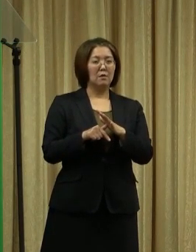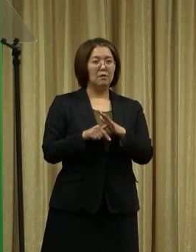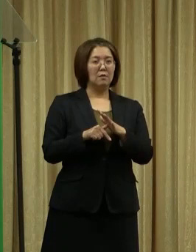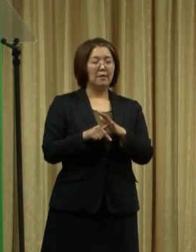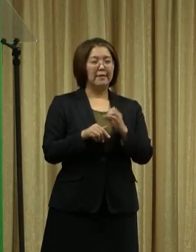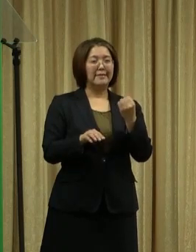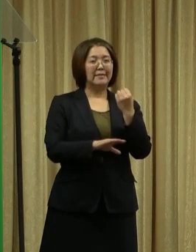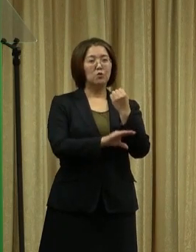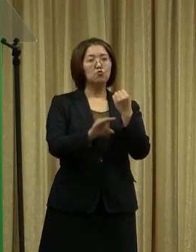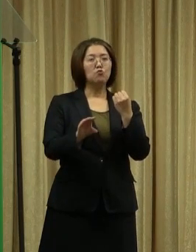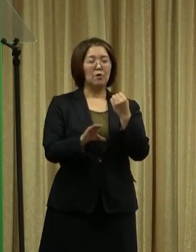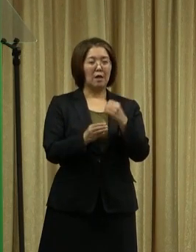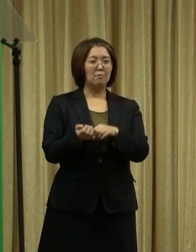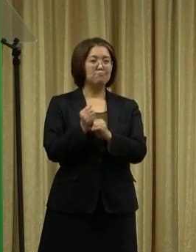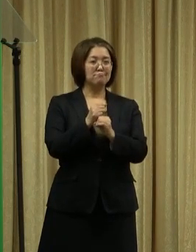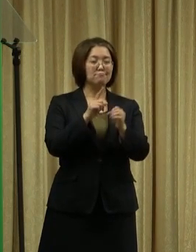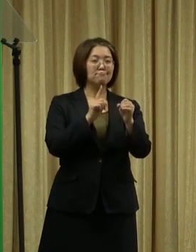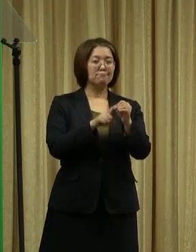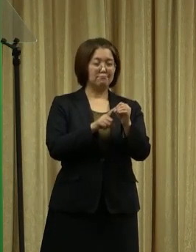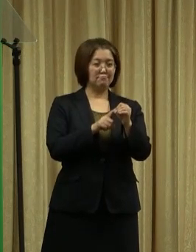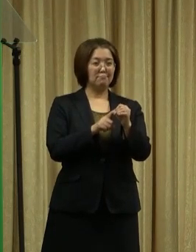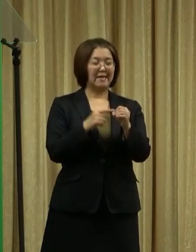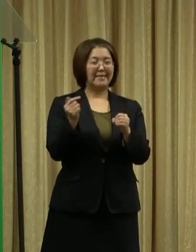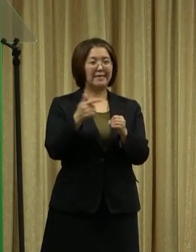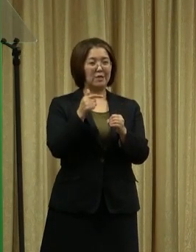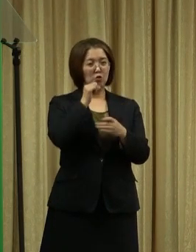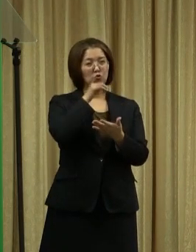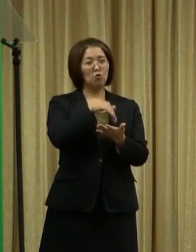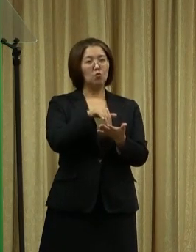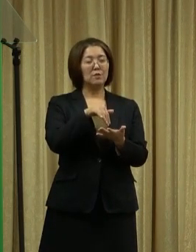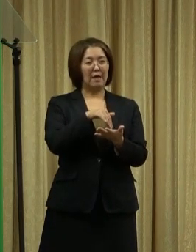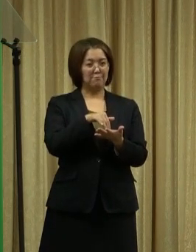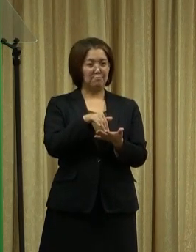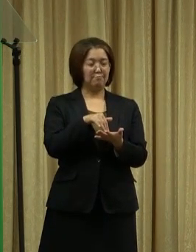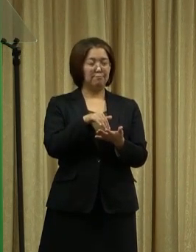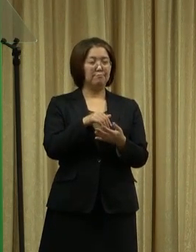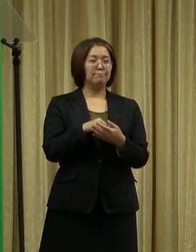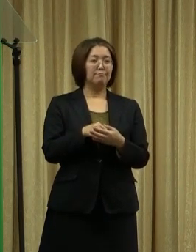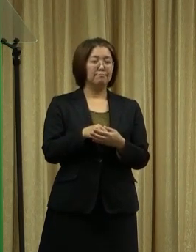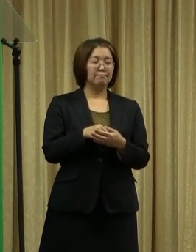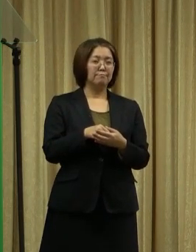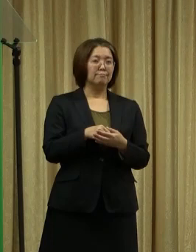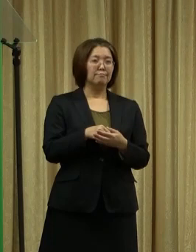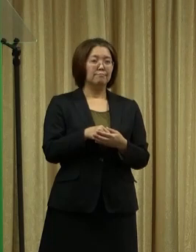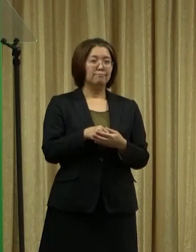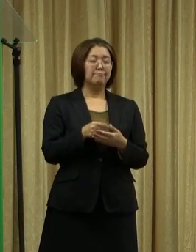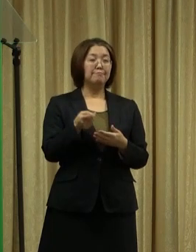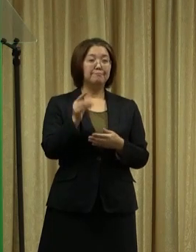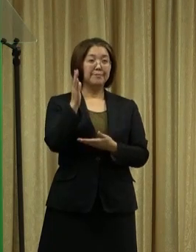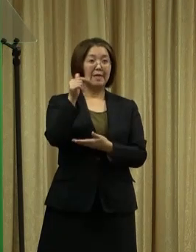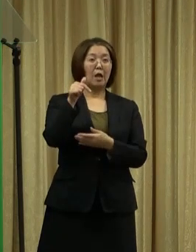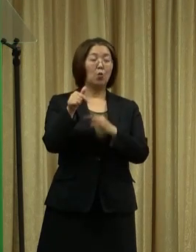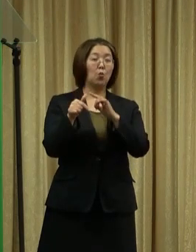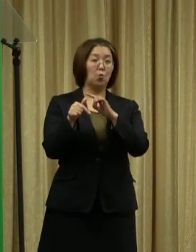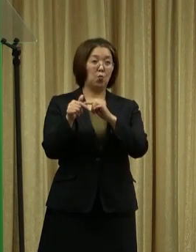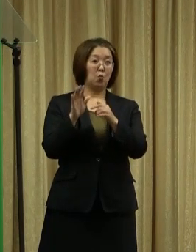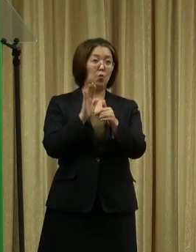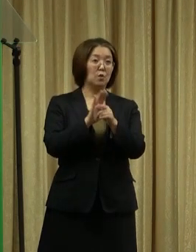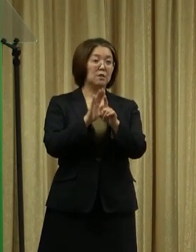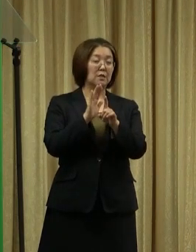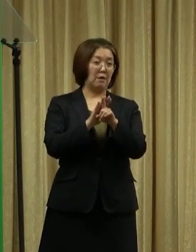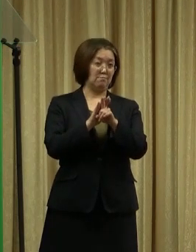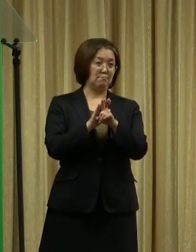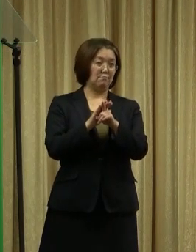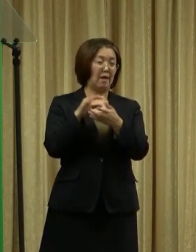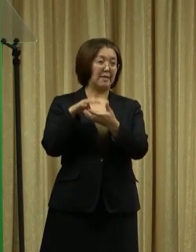インフラを復旧するための緊急的な予算でありました。で、その後政府の支援パッケージが出